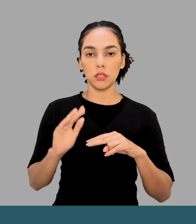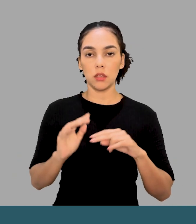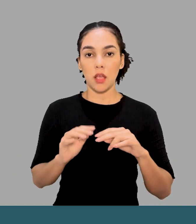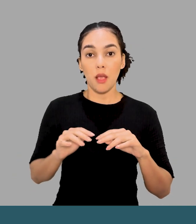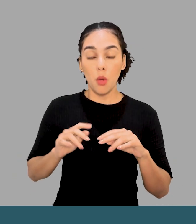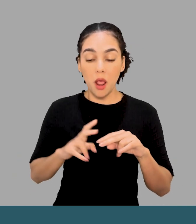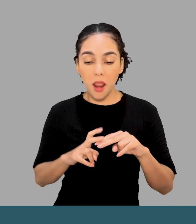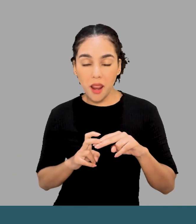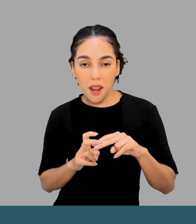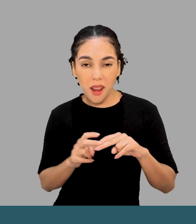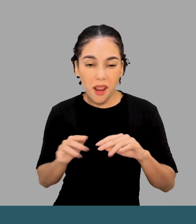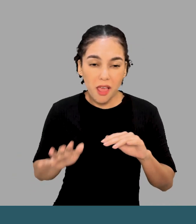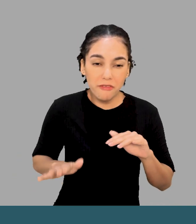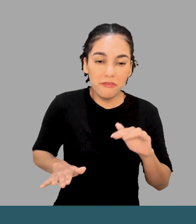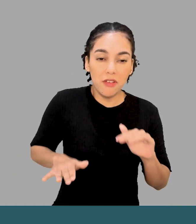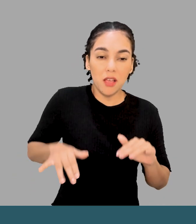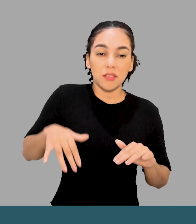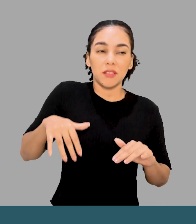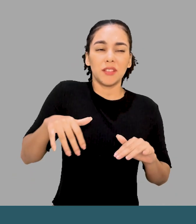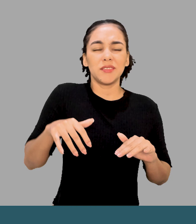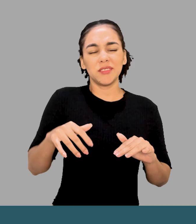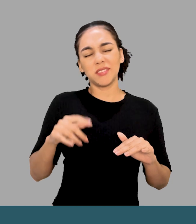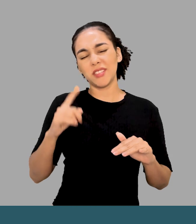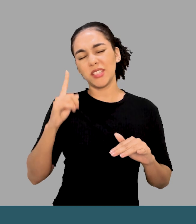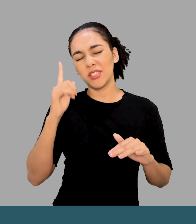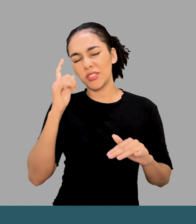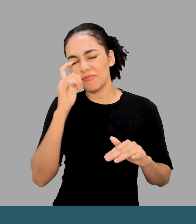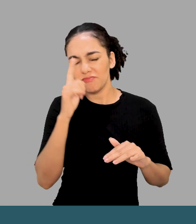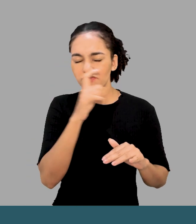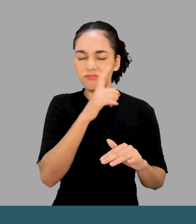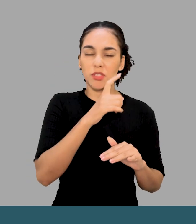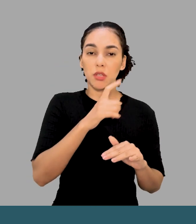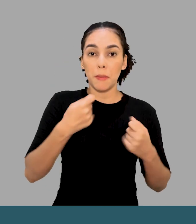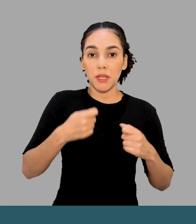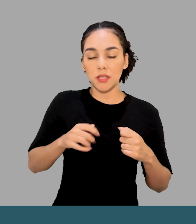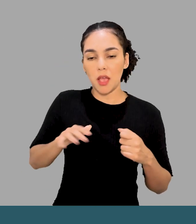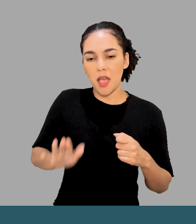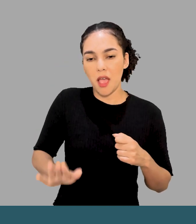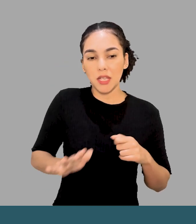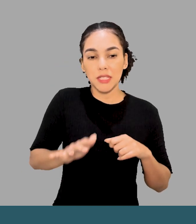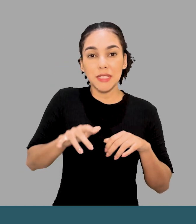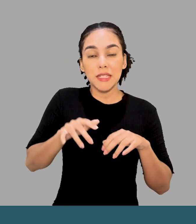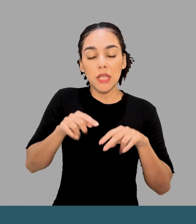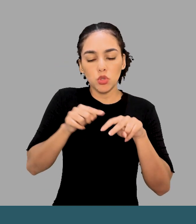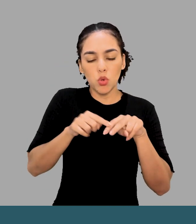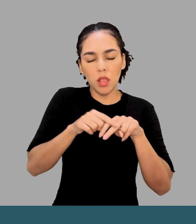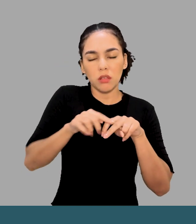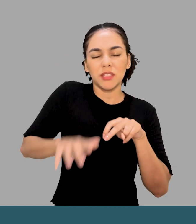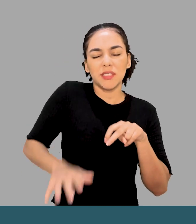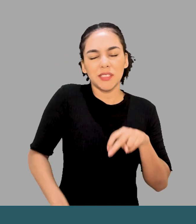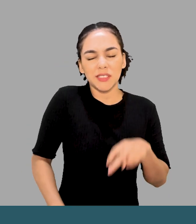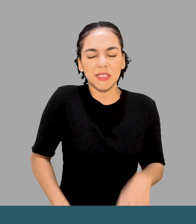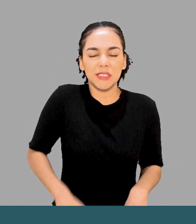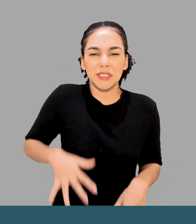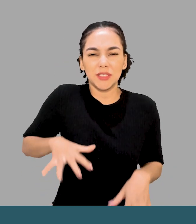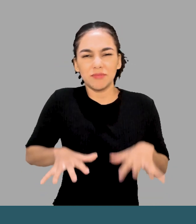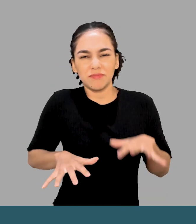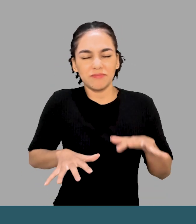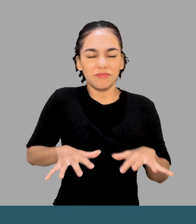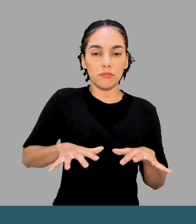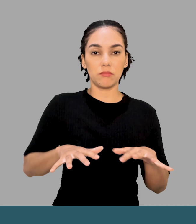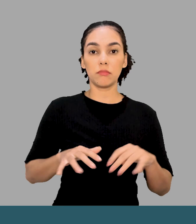miopático, que é quando a criança se levanta com mais dificuldade, precisando apoiar as mãos nos joelhos e coxas, marcha na ponta dos